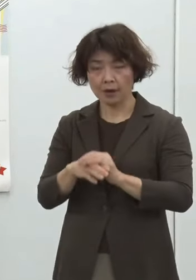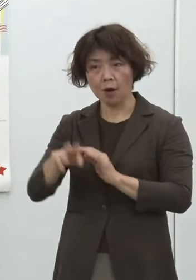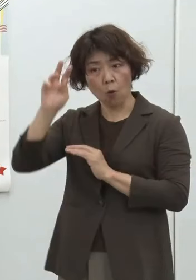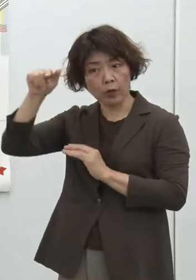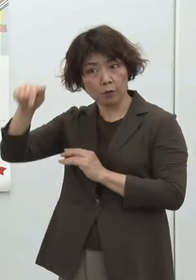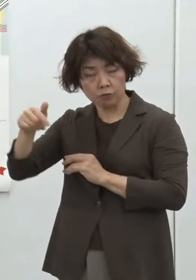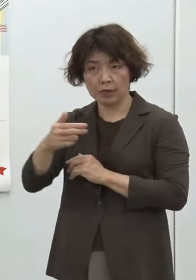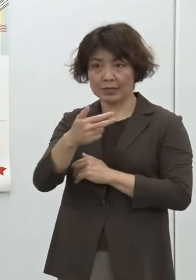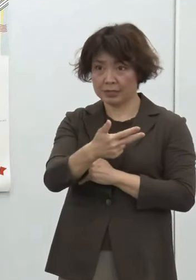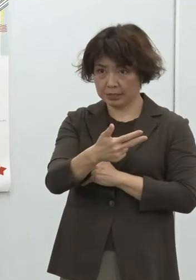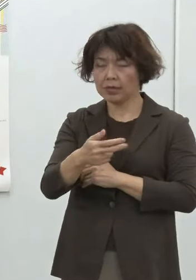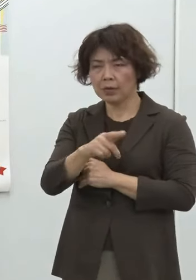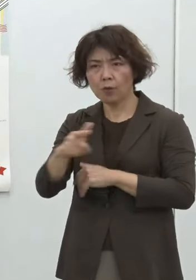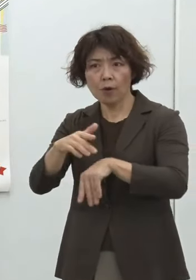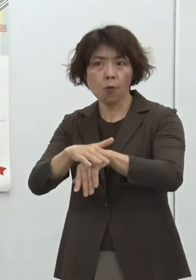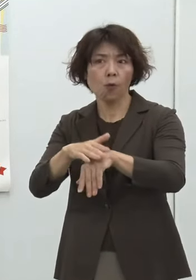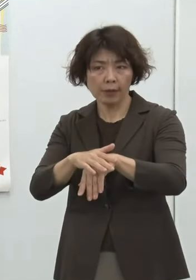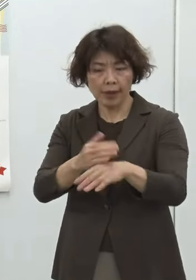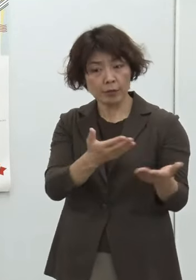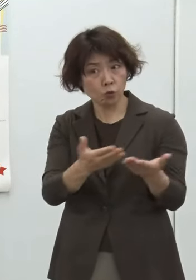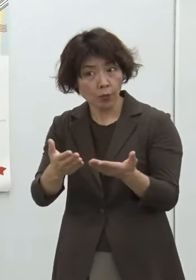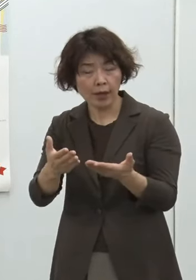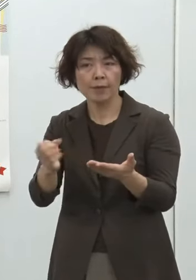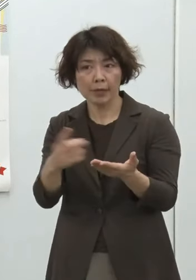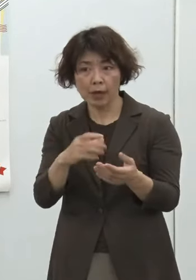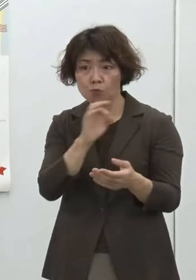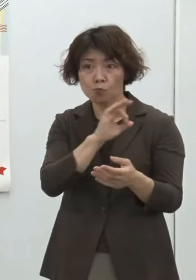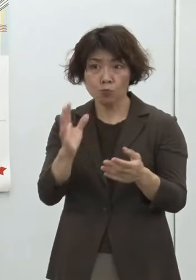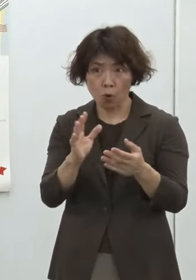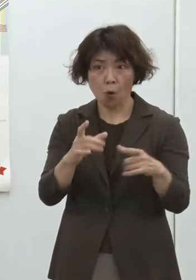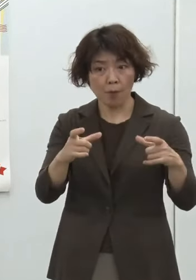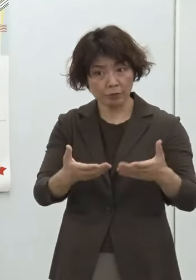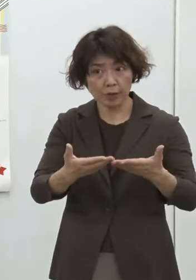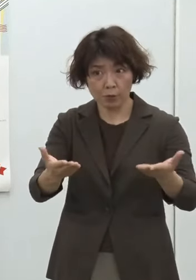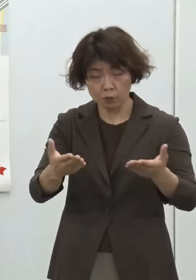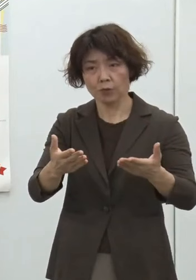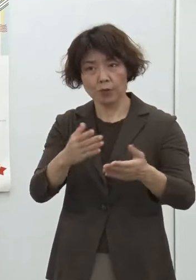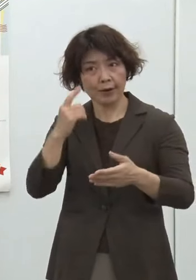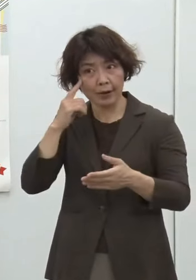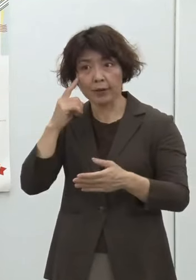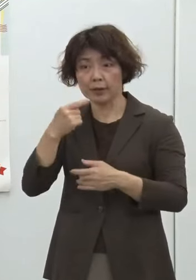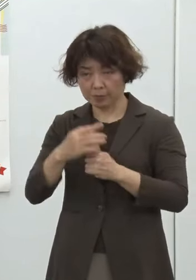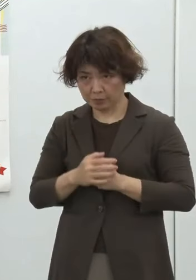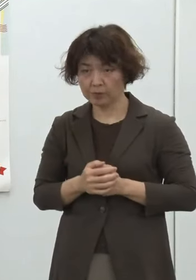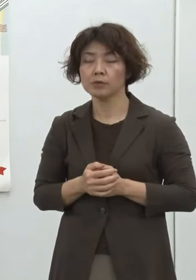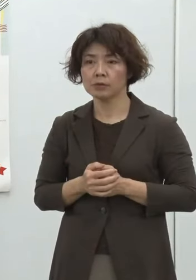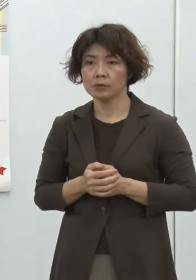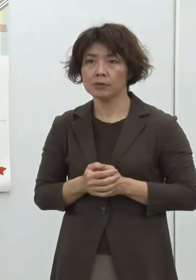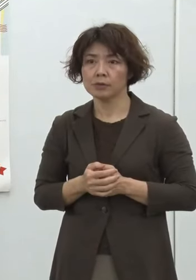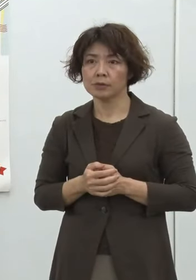府も大阪市も、まあ、あらゆる形で子どもたちの招待事業や無料パスの配布というのを進めております。ぜひ